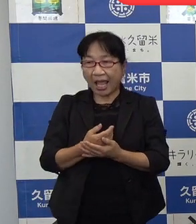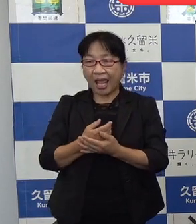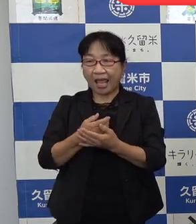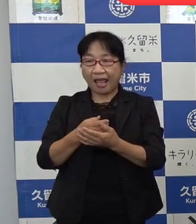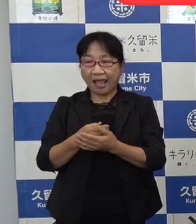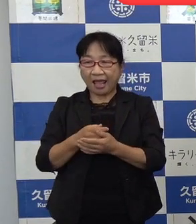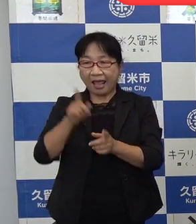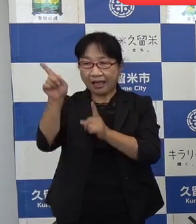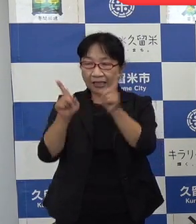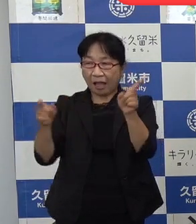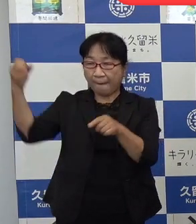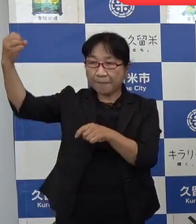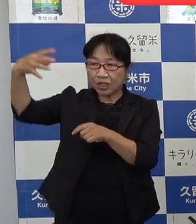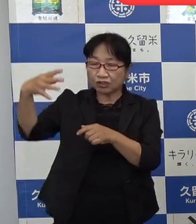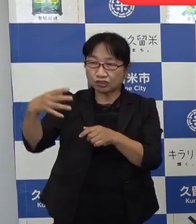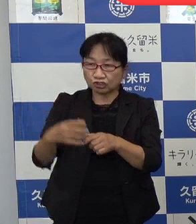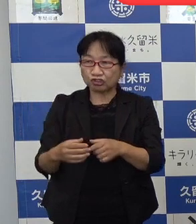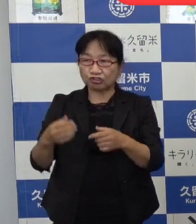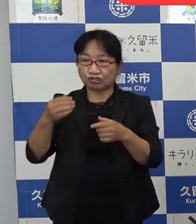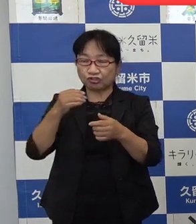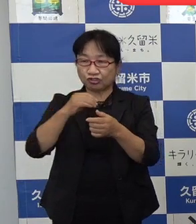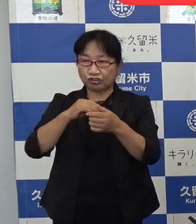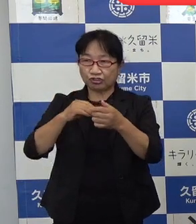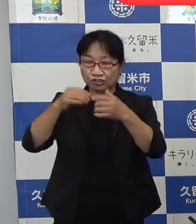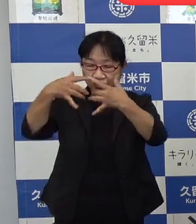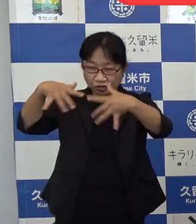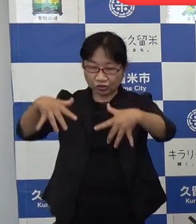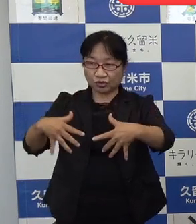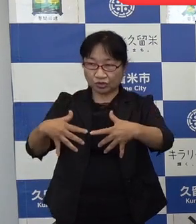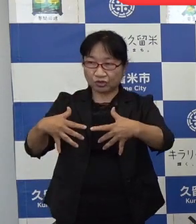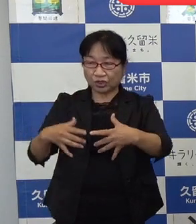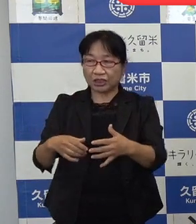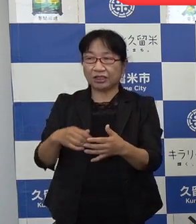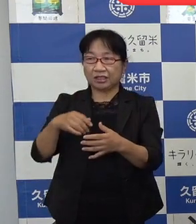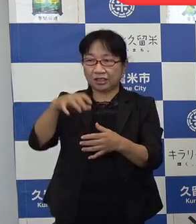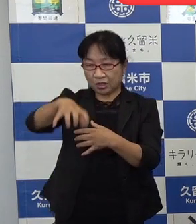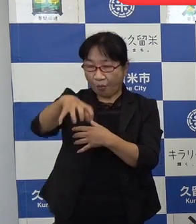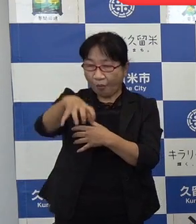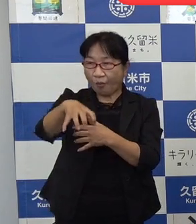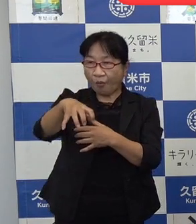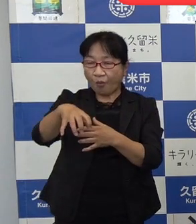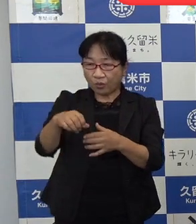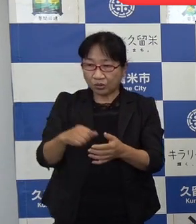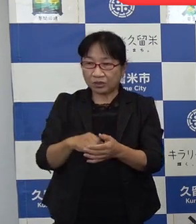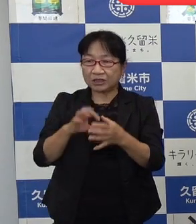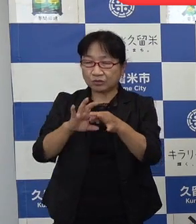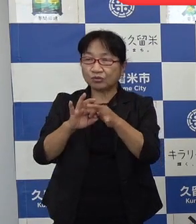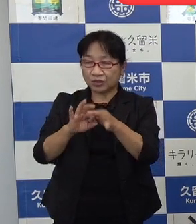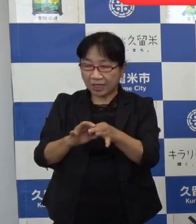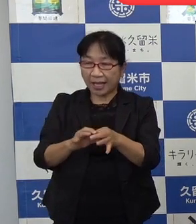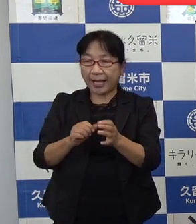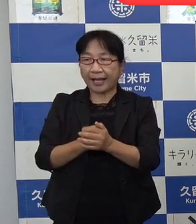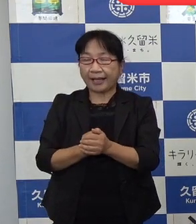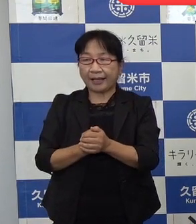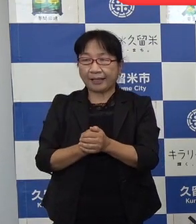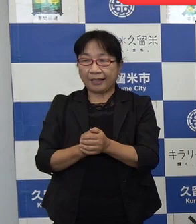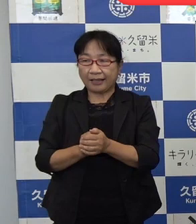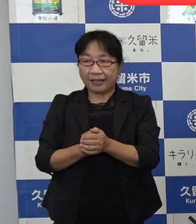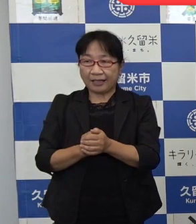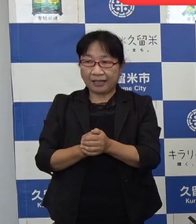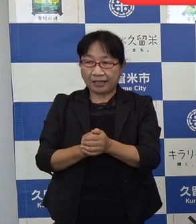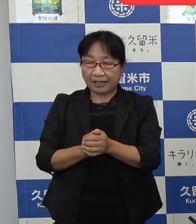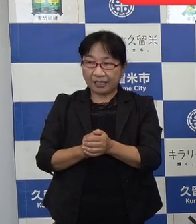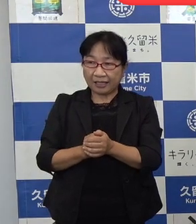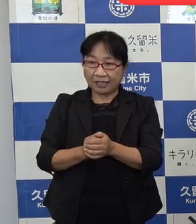働につきまして、これは以前、設計施工の時にもお話をさせていただきましたが、おかげさまで、無事